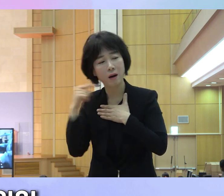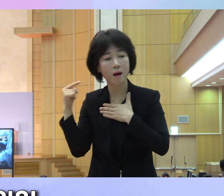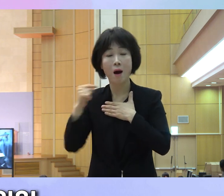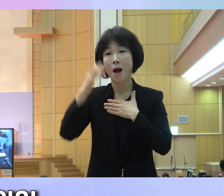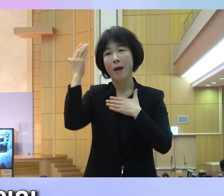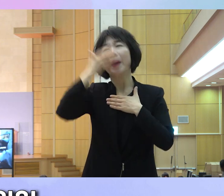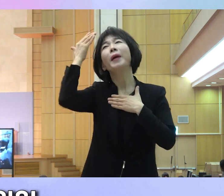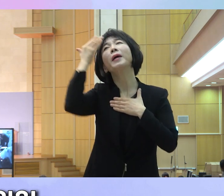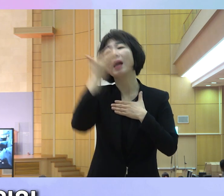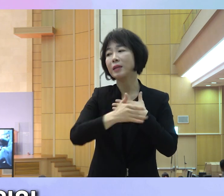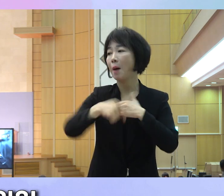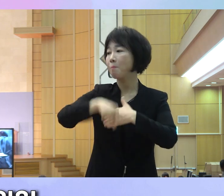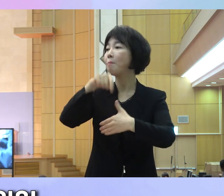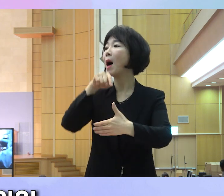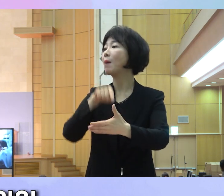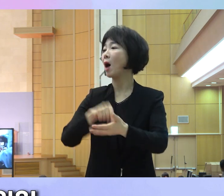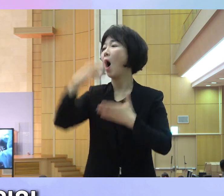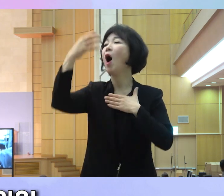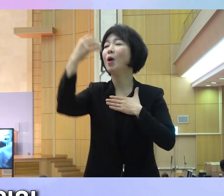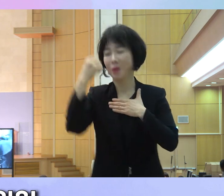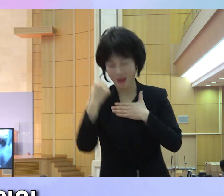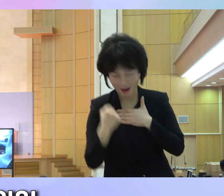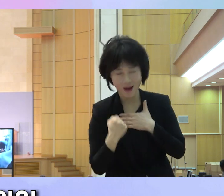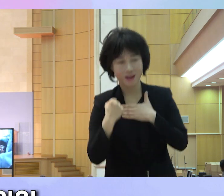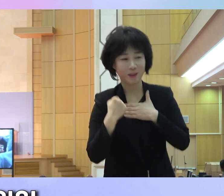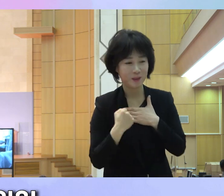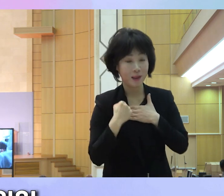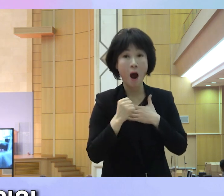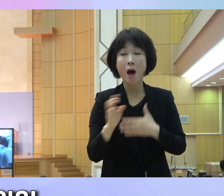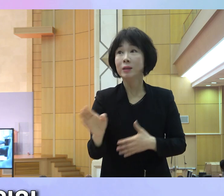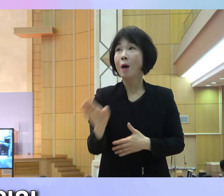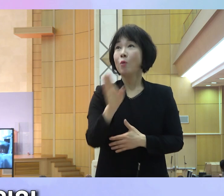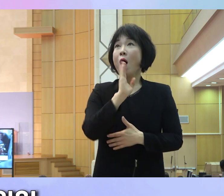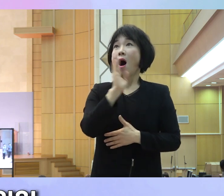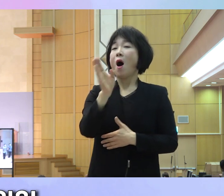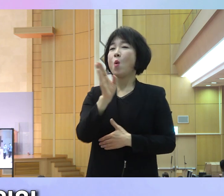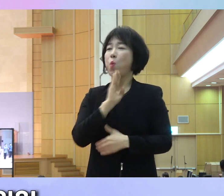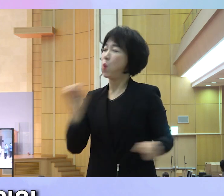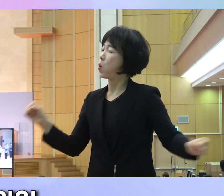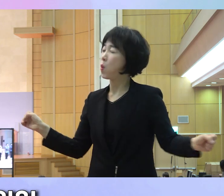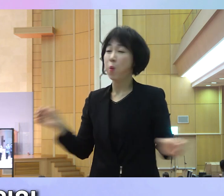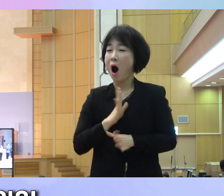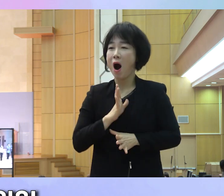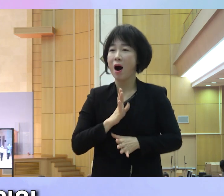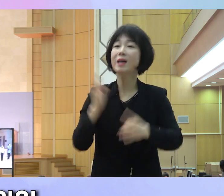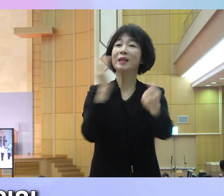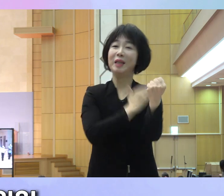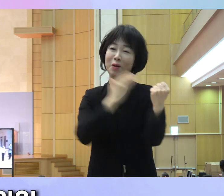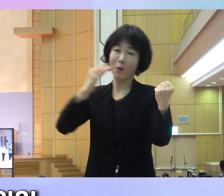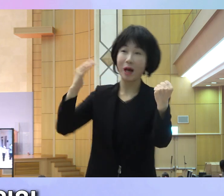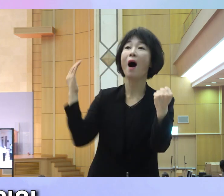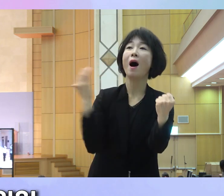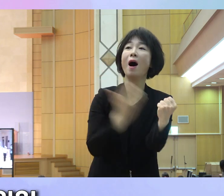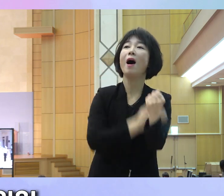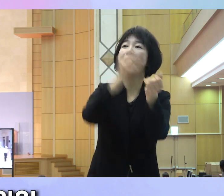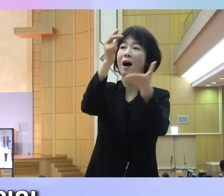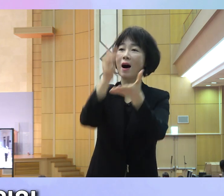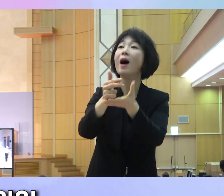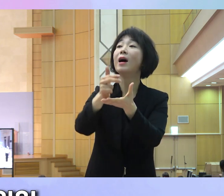보혈 정결한 마음을 얻게 하니 참 놀라운 능력이로다